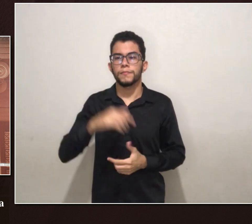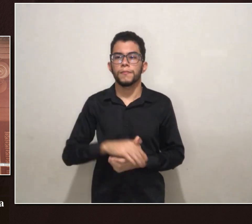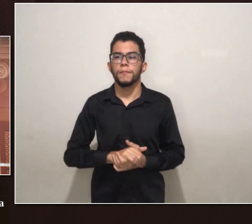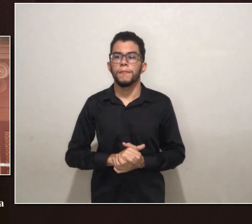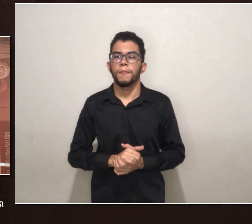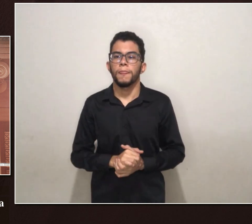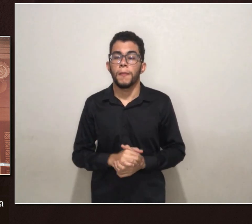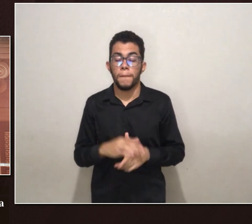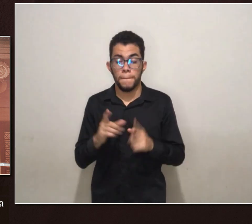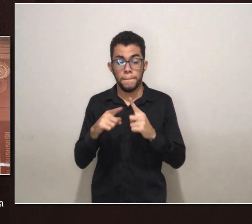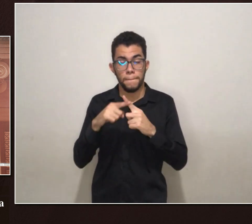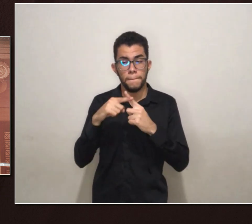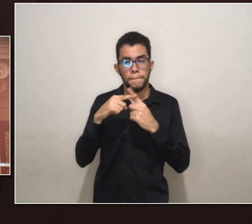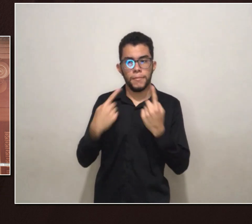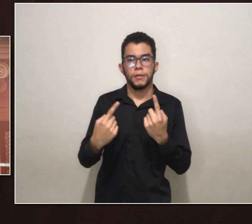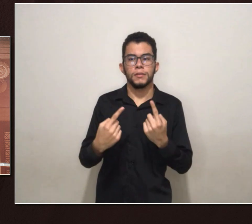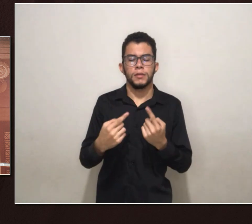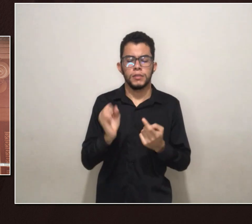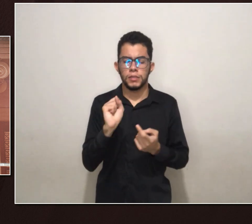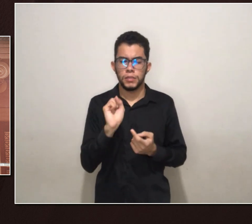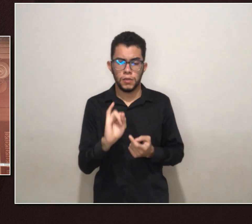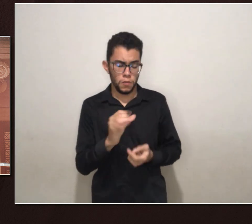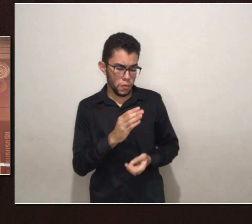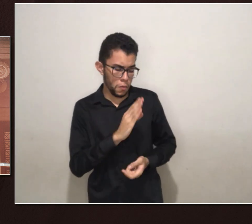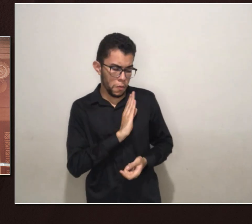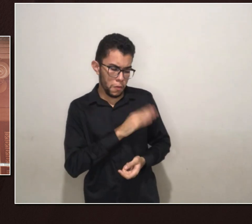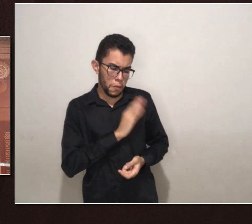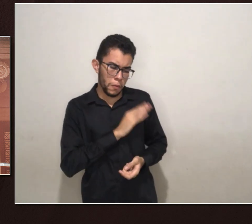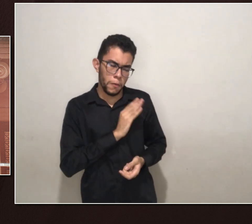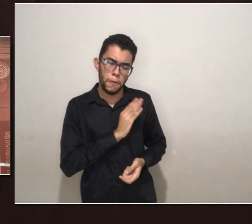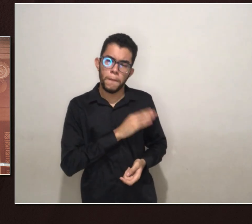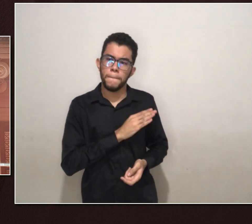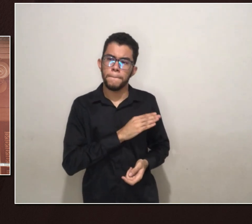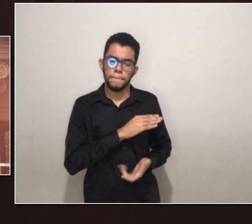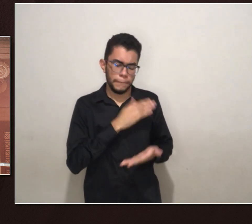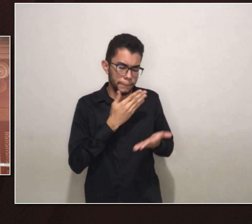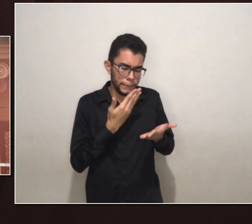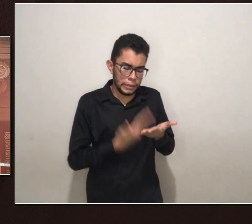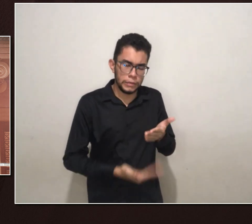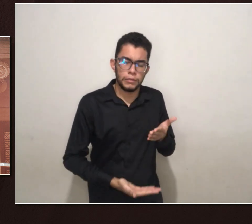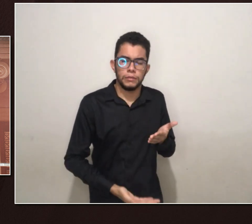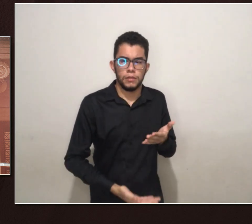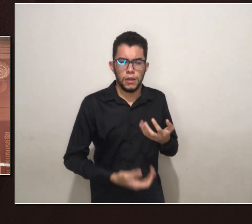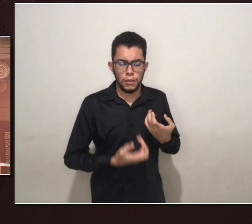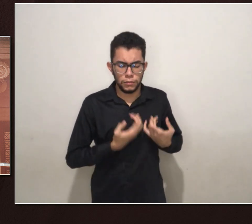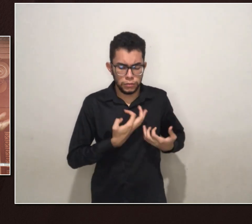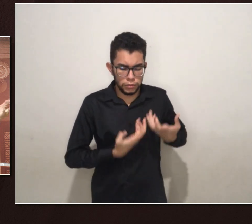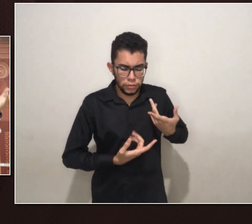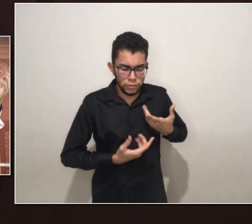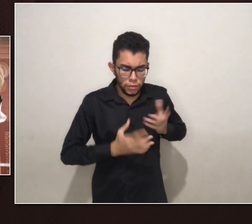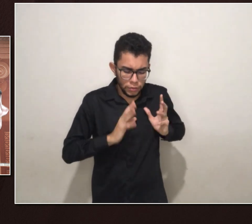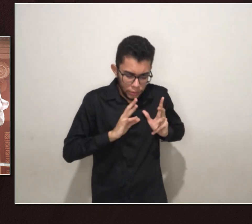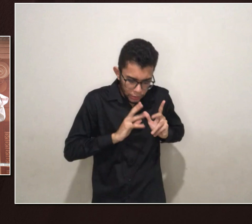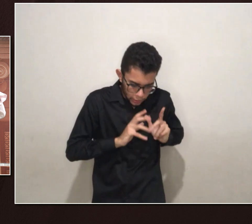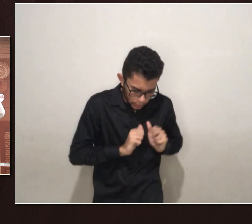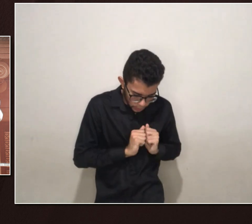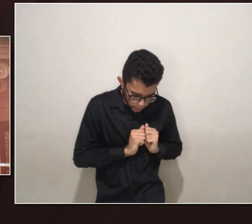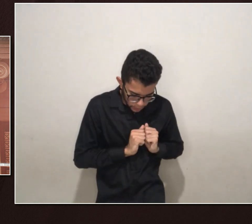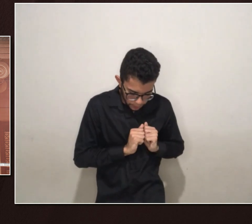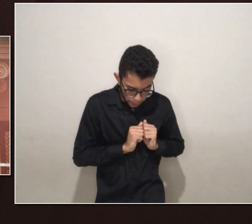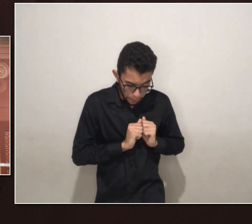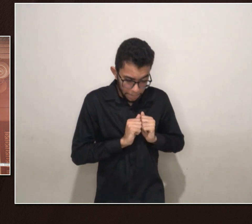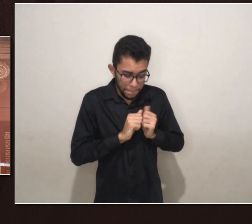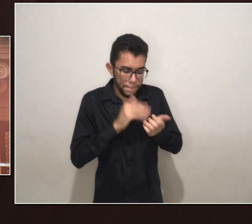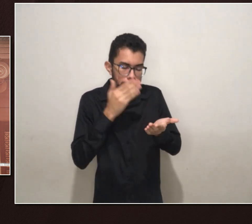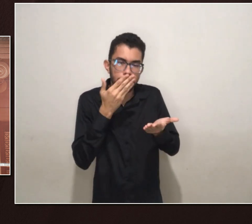nós perdemos o primeiro amor, nós perdemos a simplicidade, nós perdemos a pureza. Aí nós deixamos entrar